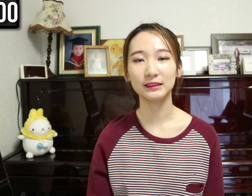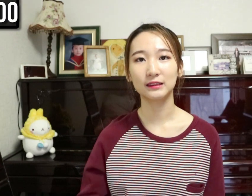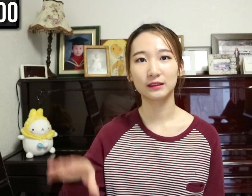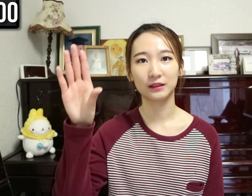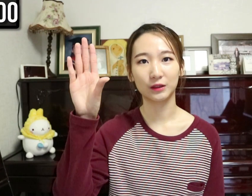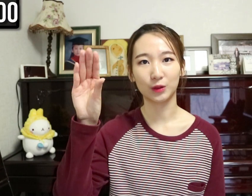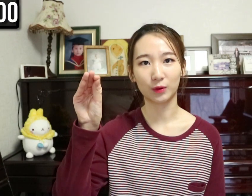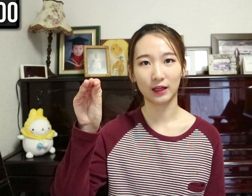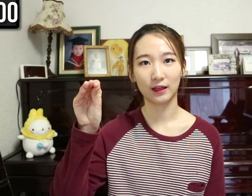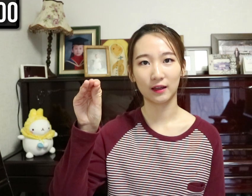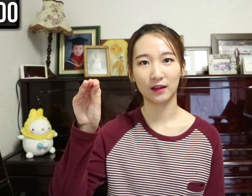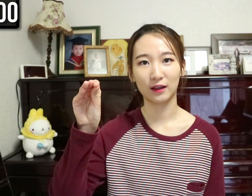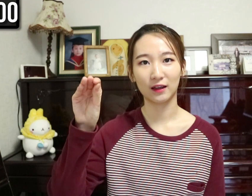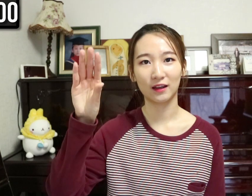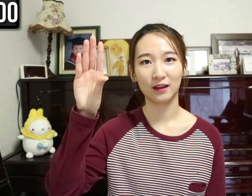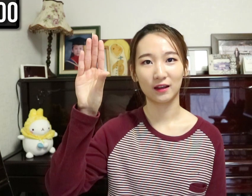만은 이렇게.